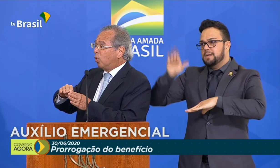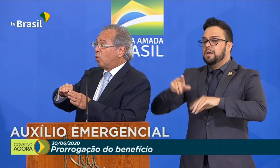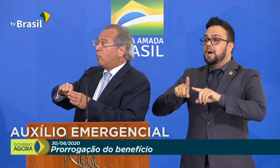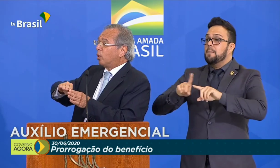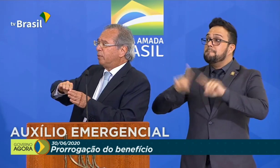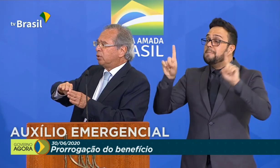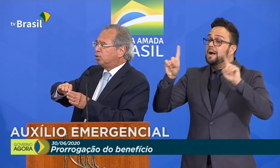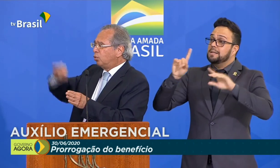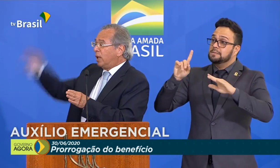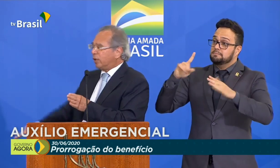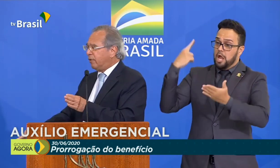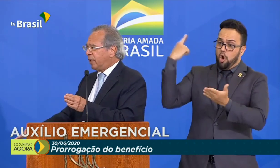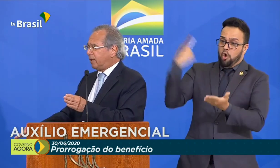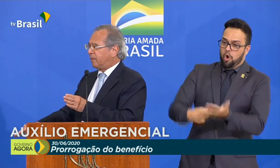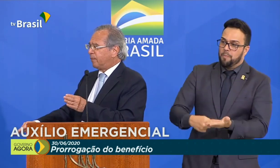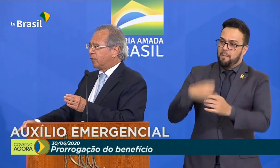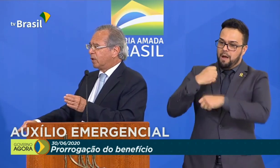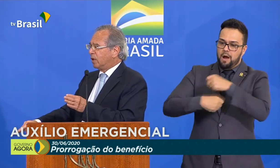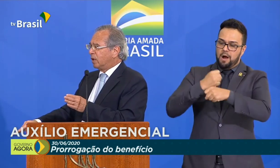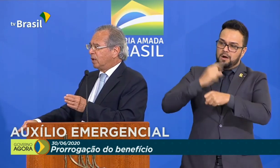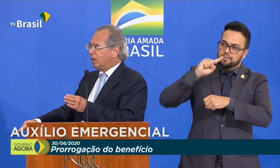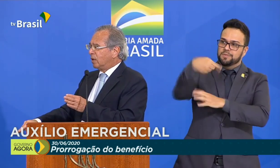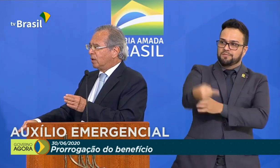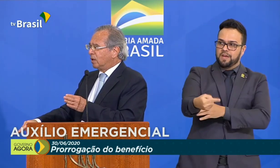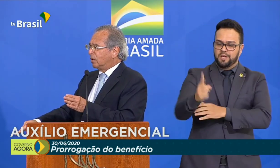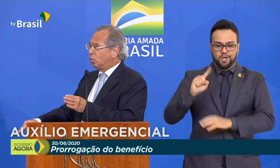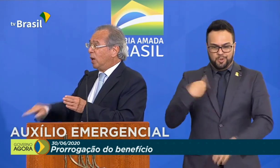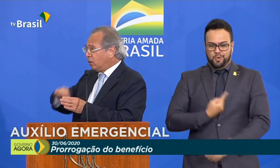temos o compromisso de, no ano que vem,